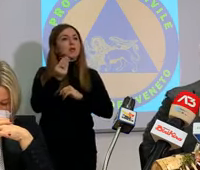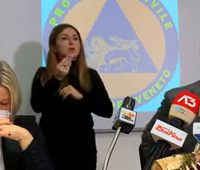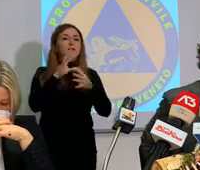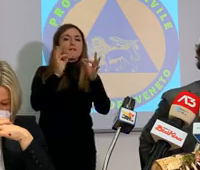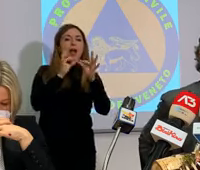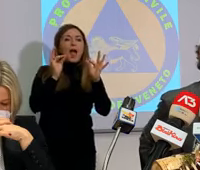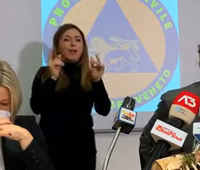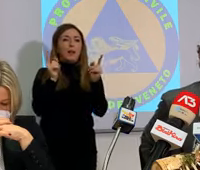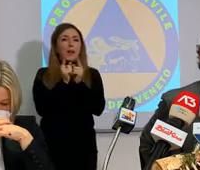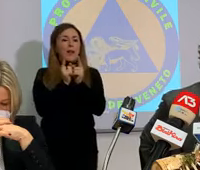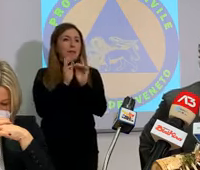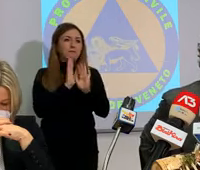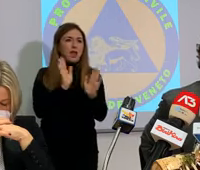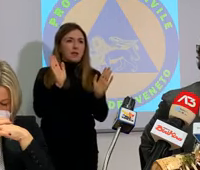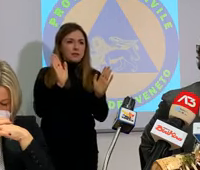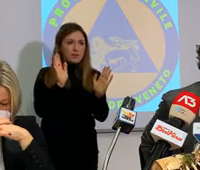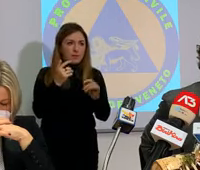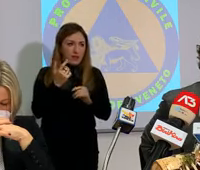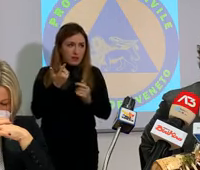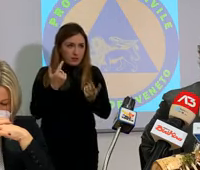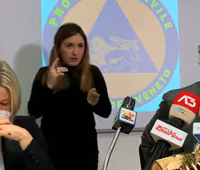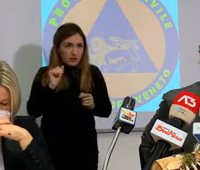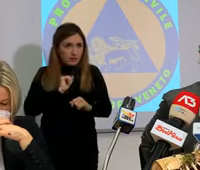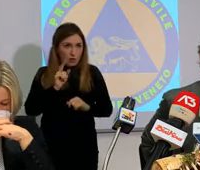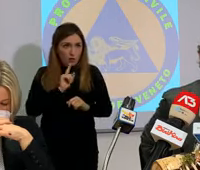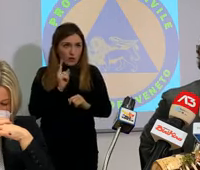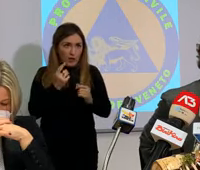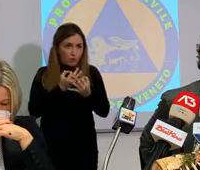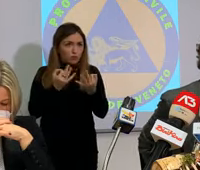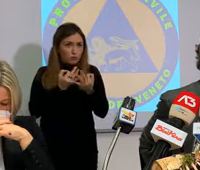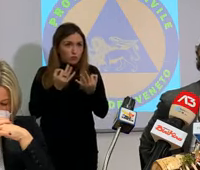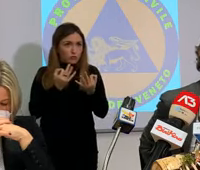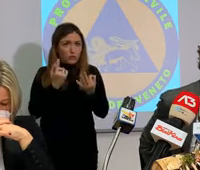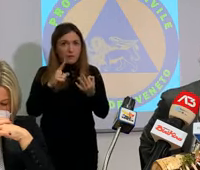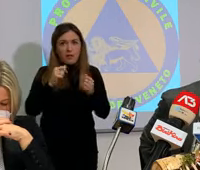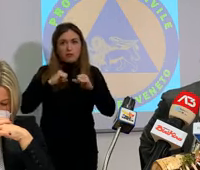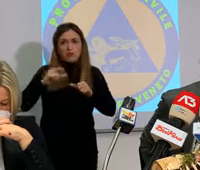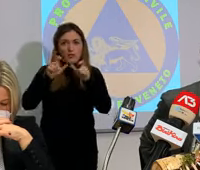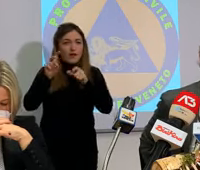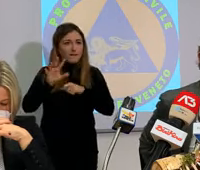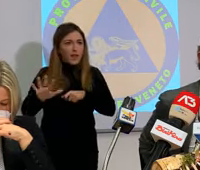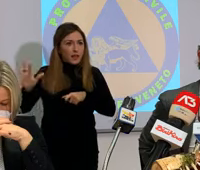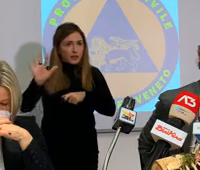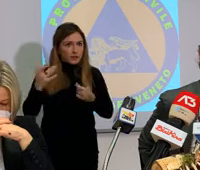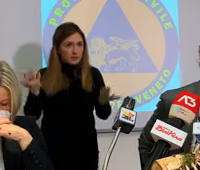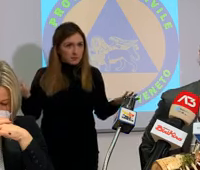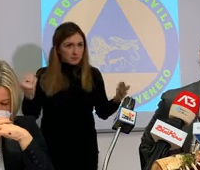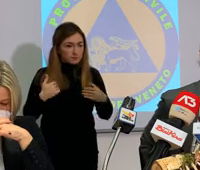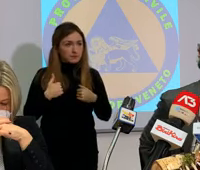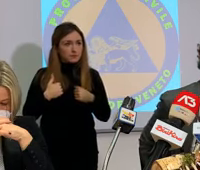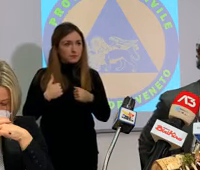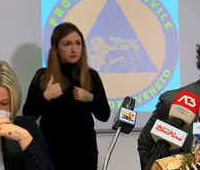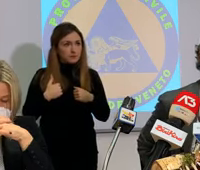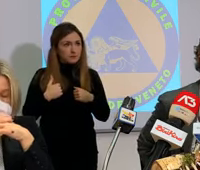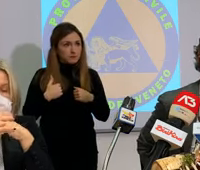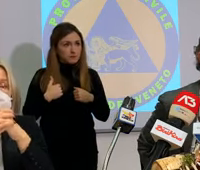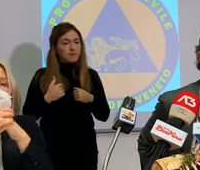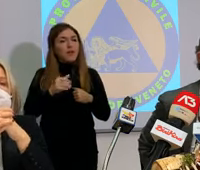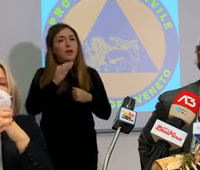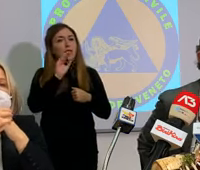almeno a me non sembra corretto nei confronti di 20 però allora vi chiedo anche come si può dire la correttezza l'aiuto di